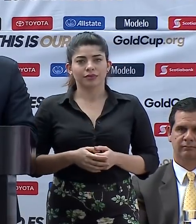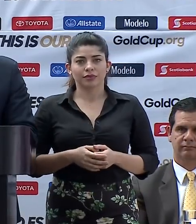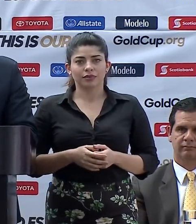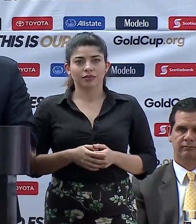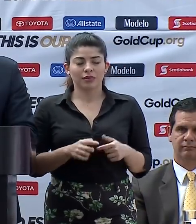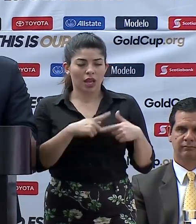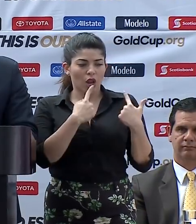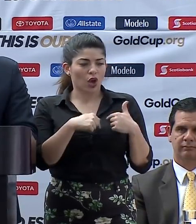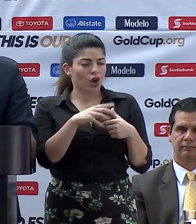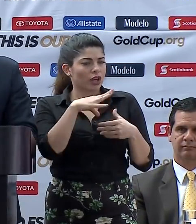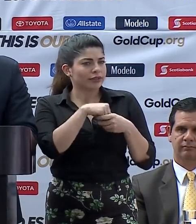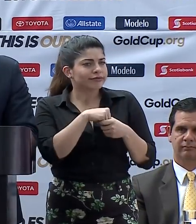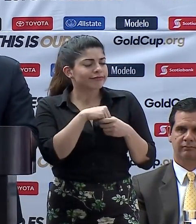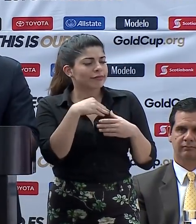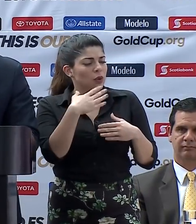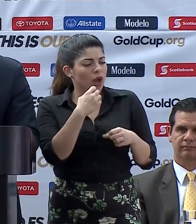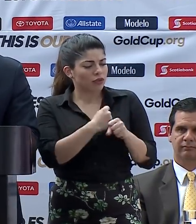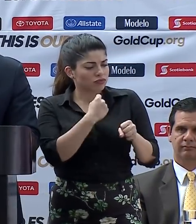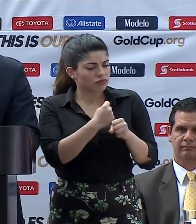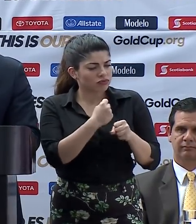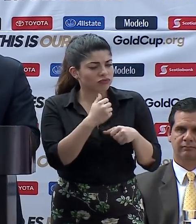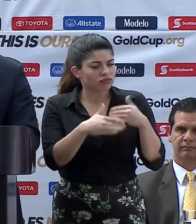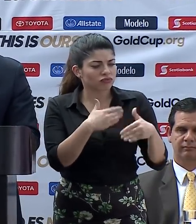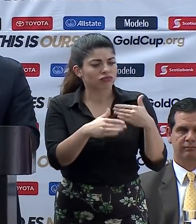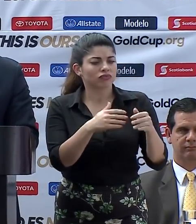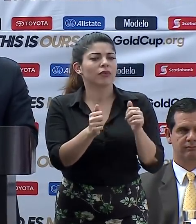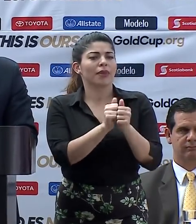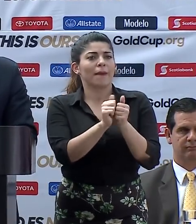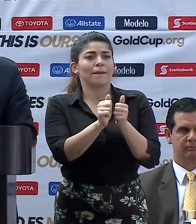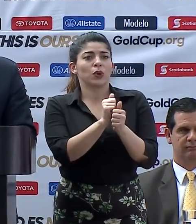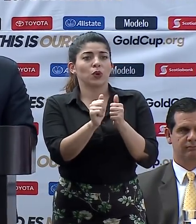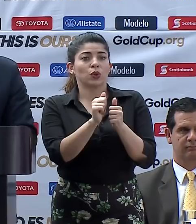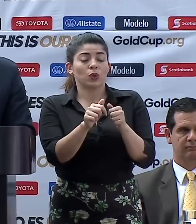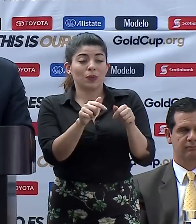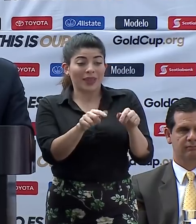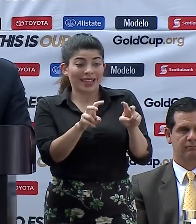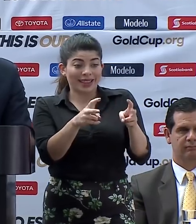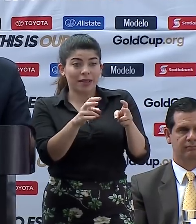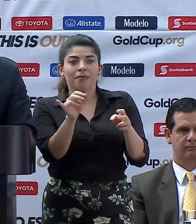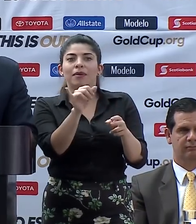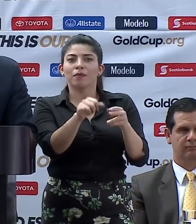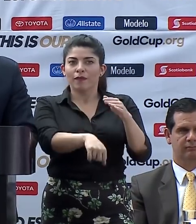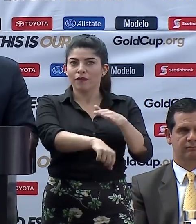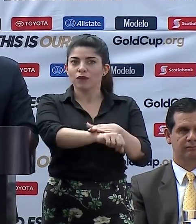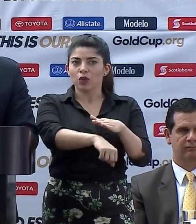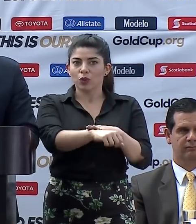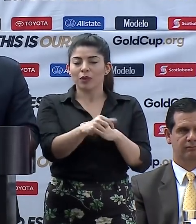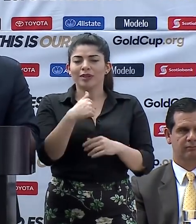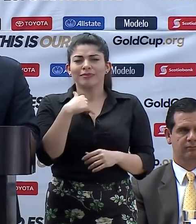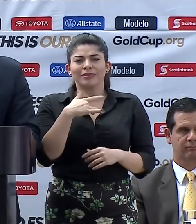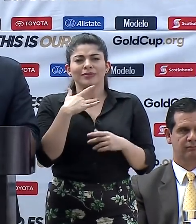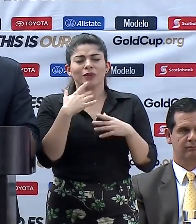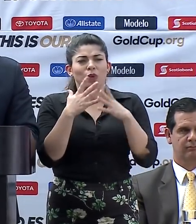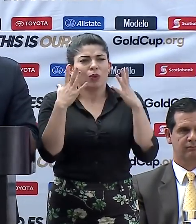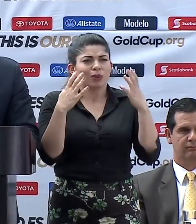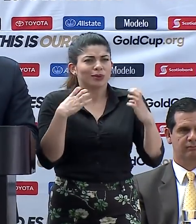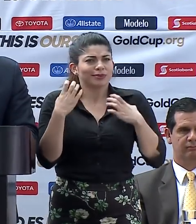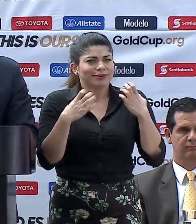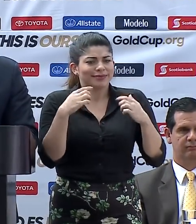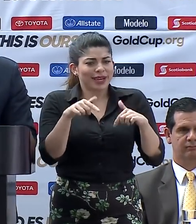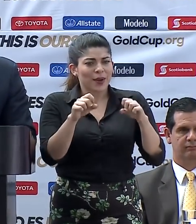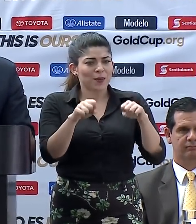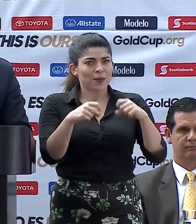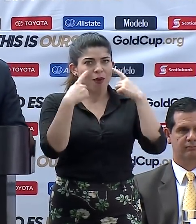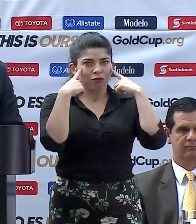en su corazón y en su ejercicio del deporte, y en este caso en el fútbol. Me siento muy emocionado de que esto pueda ser